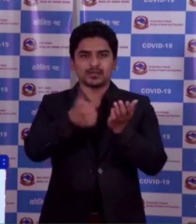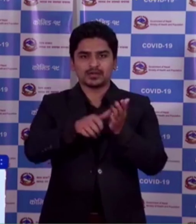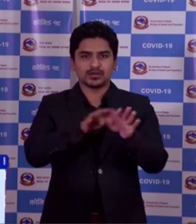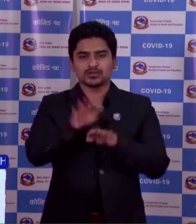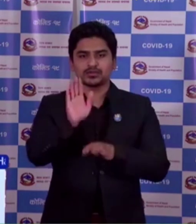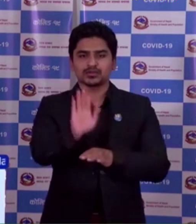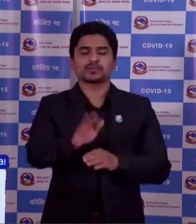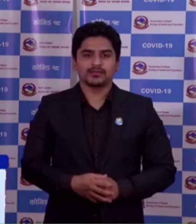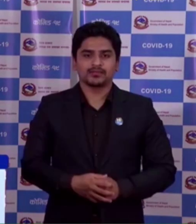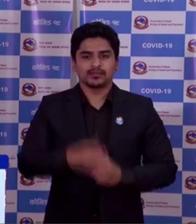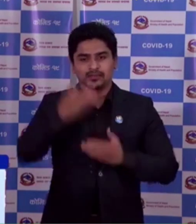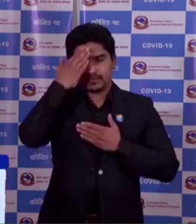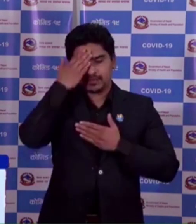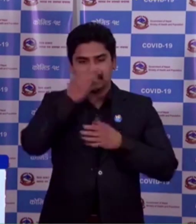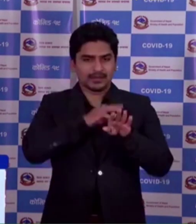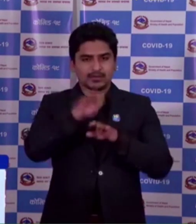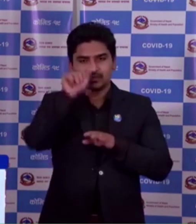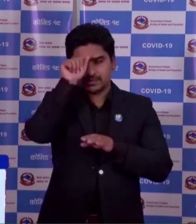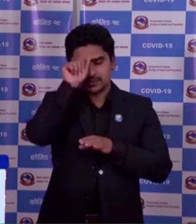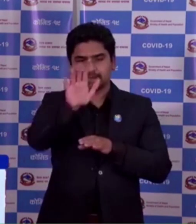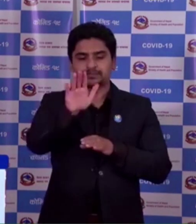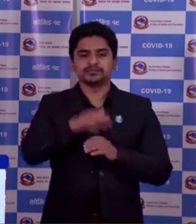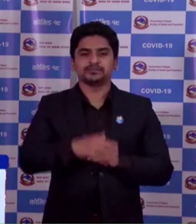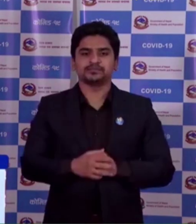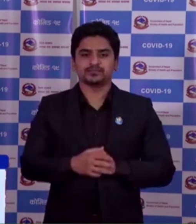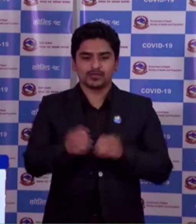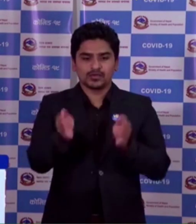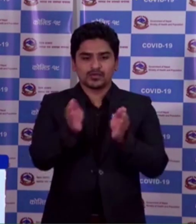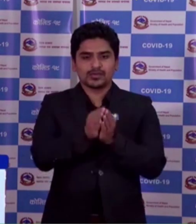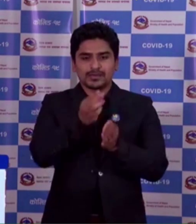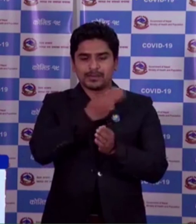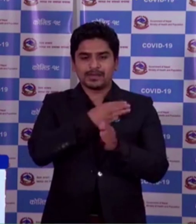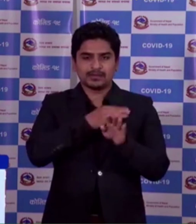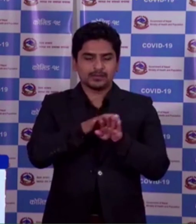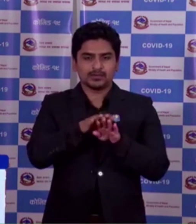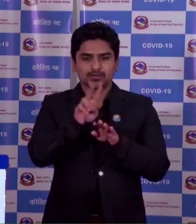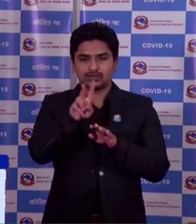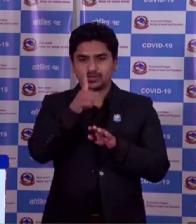उनले हाल क्वारेन्टाइनमा 18,357 जना, आइसोलेसनमा